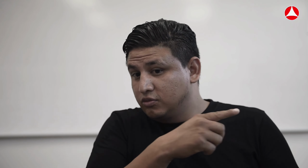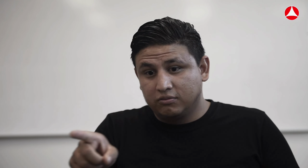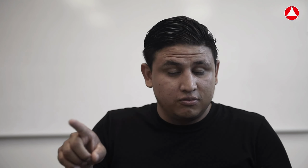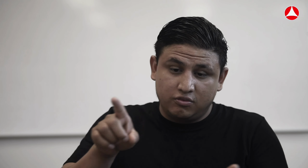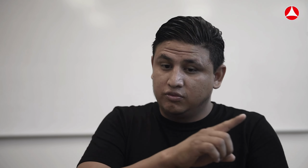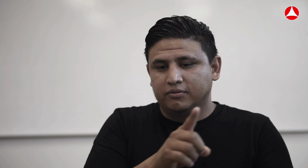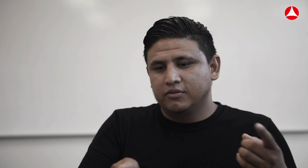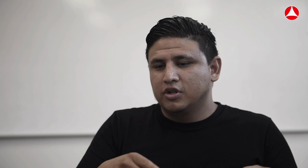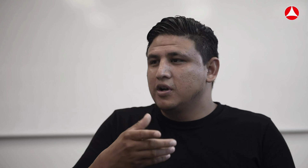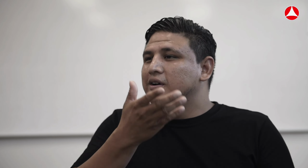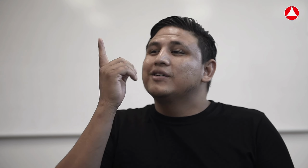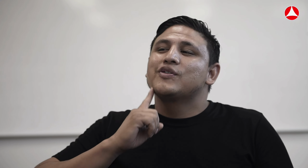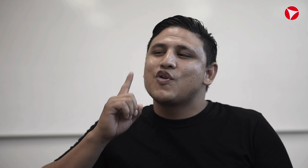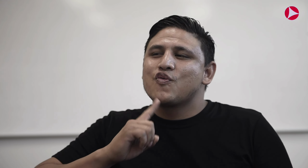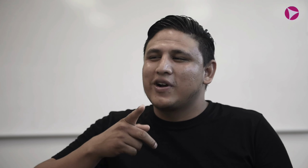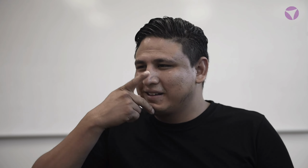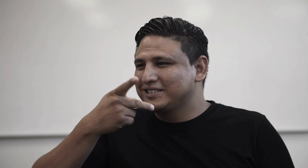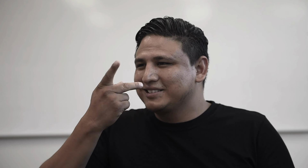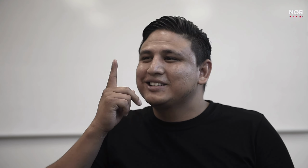al hospital.